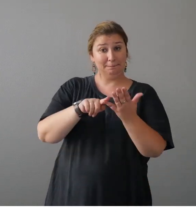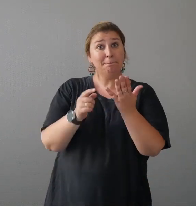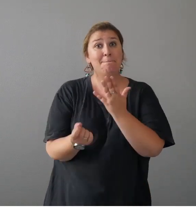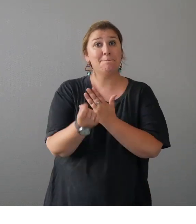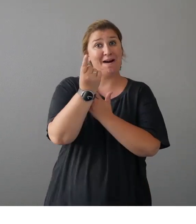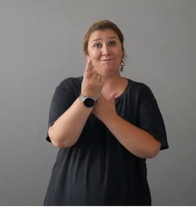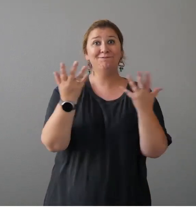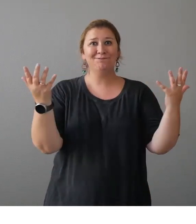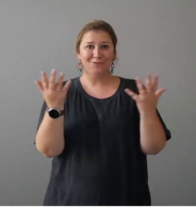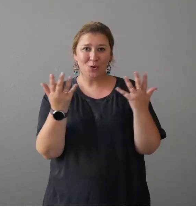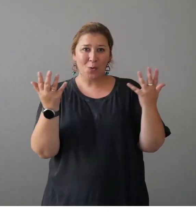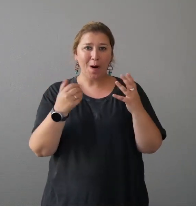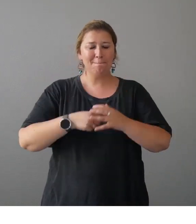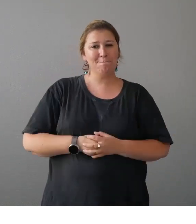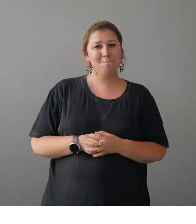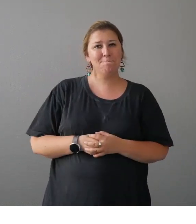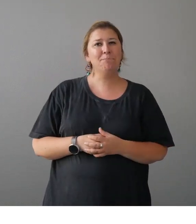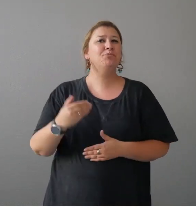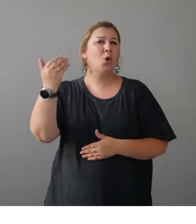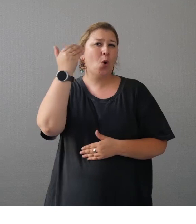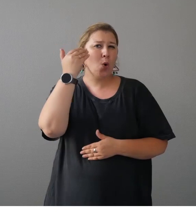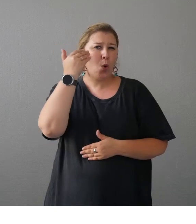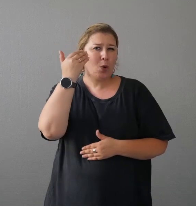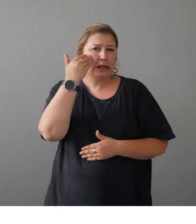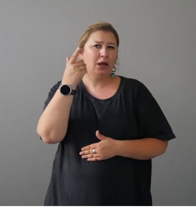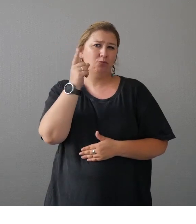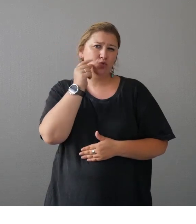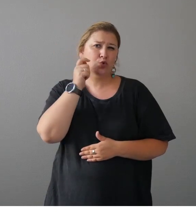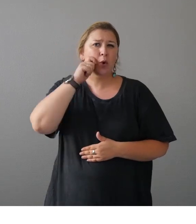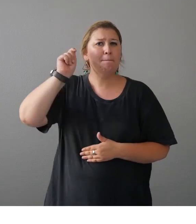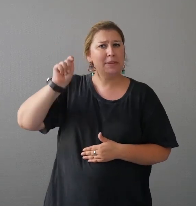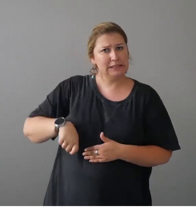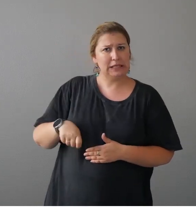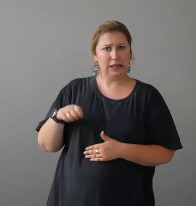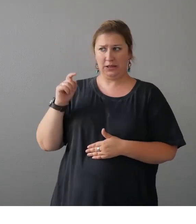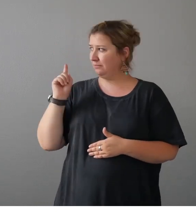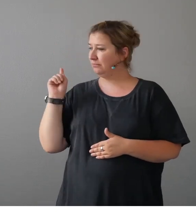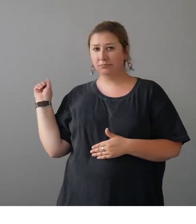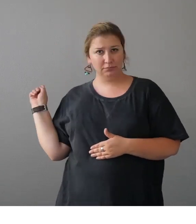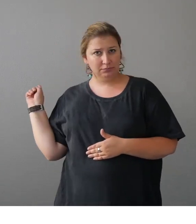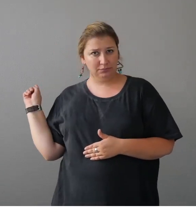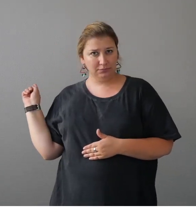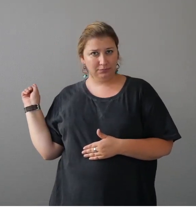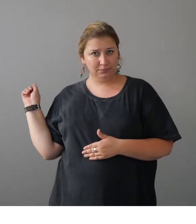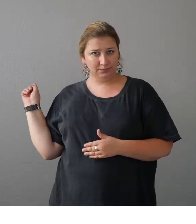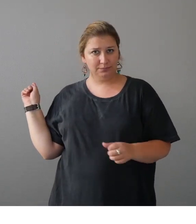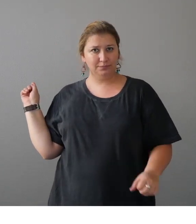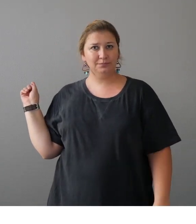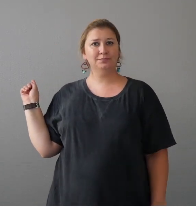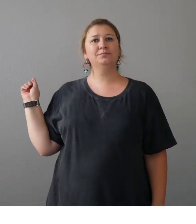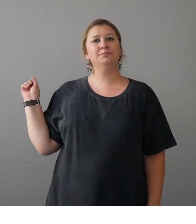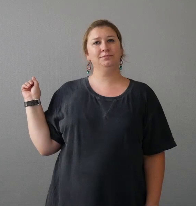Patrick Bellissen, avec 5 autres sourds, est l'auteur d'un ouvrage collectif Paroles de sourds, paru aux éditions La Découverte en février